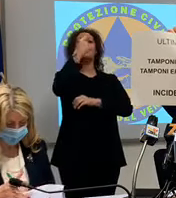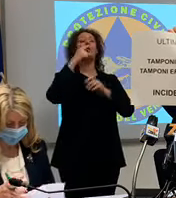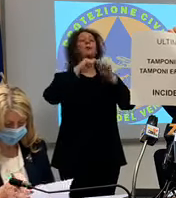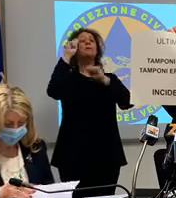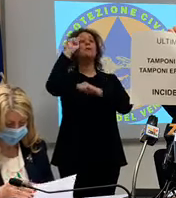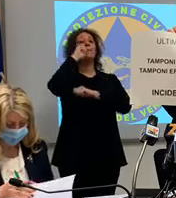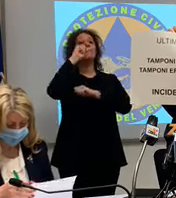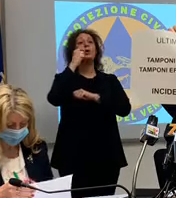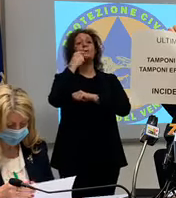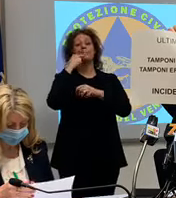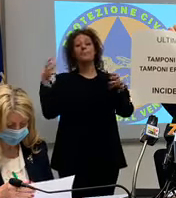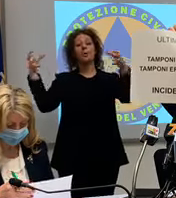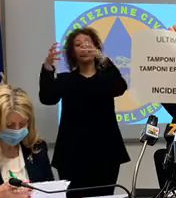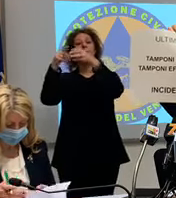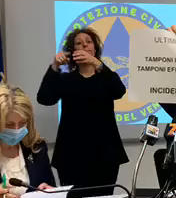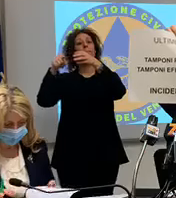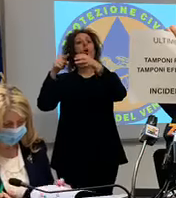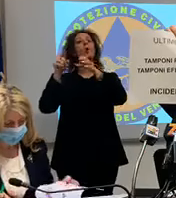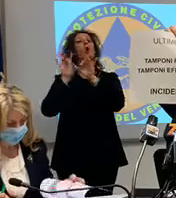al